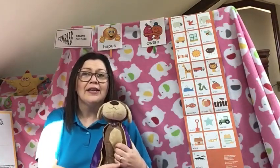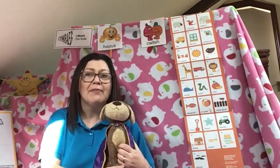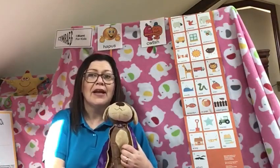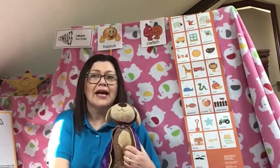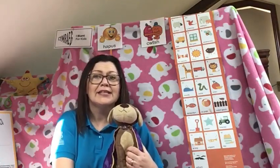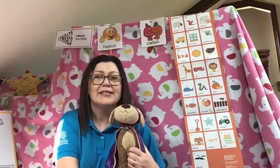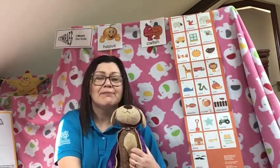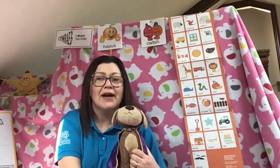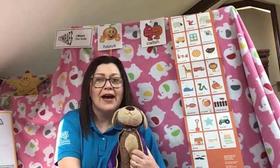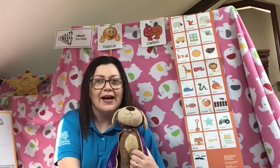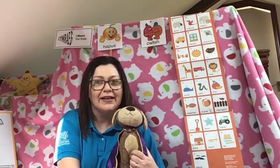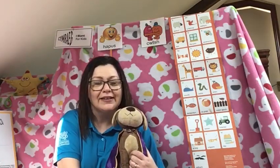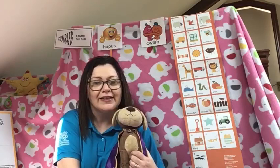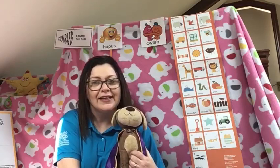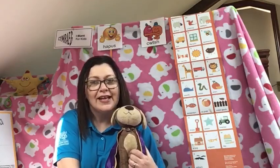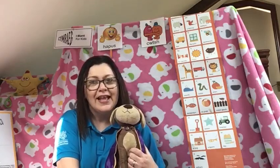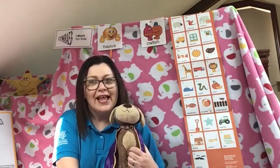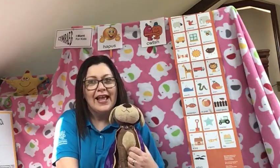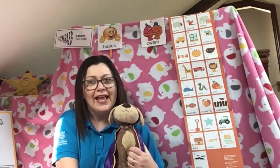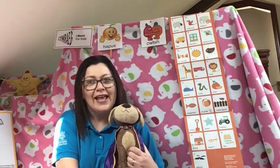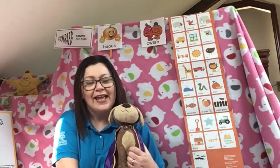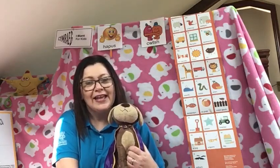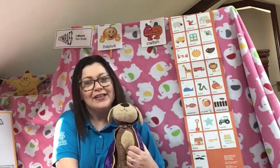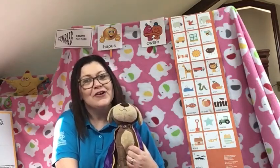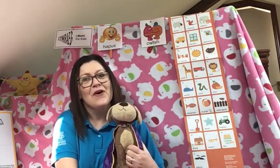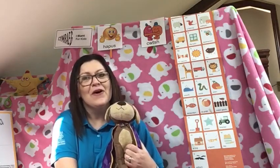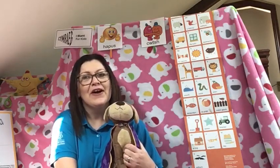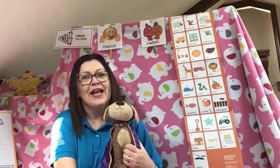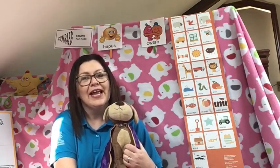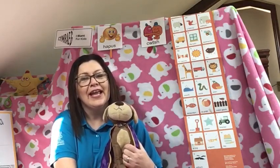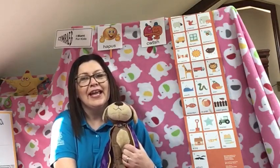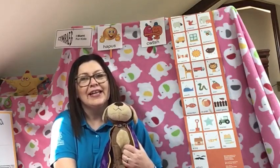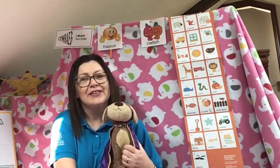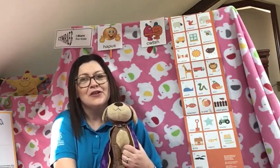hen blant bach. Heno,